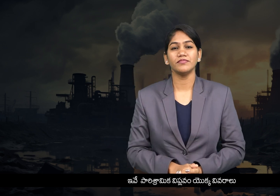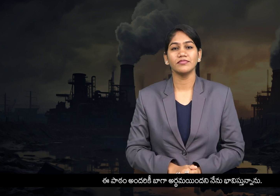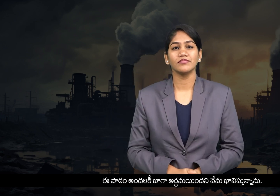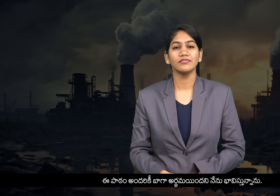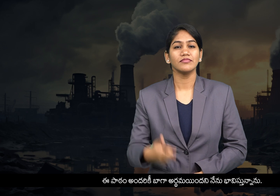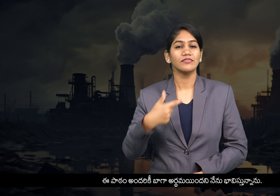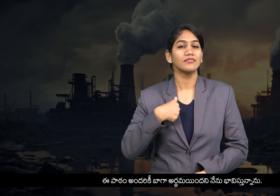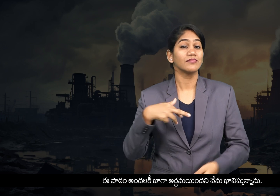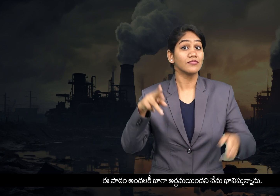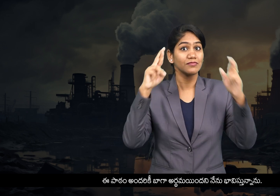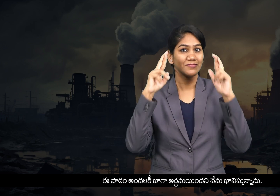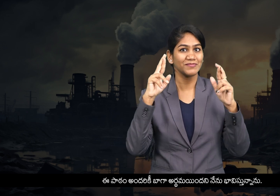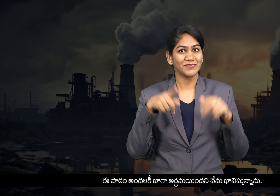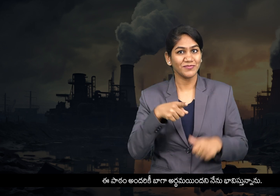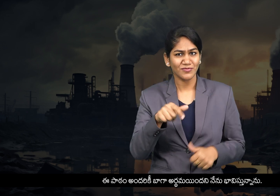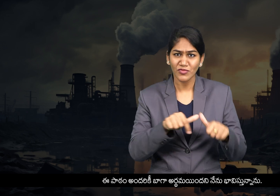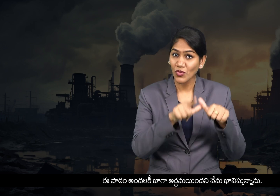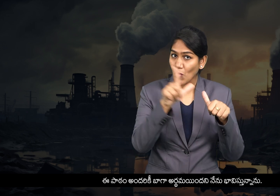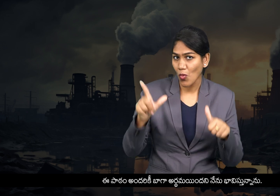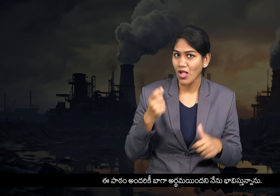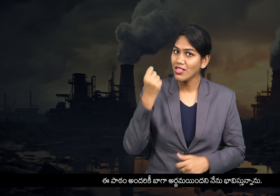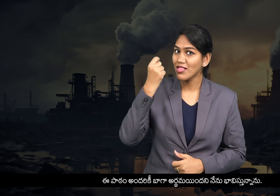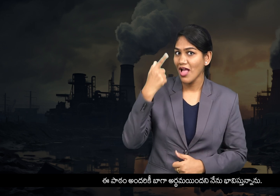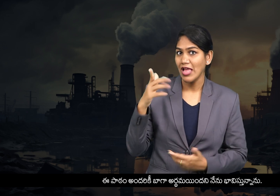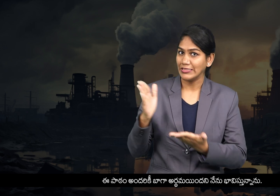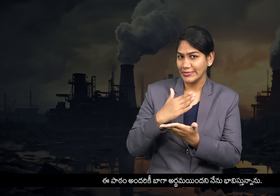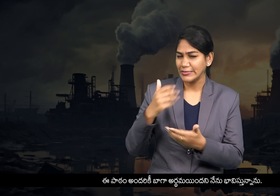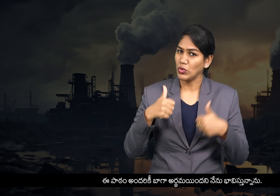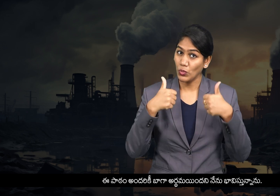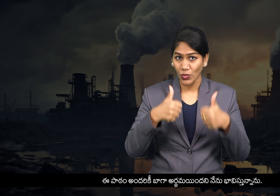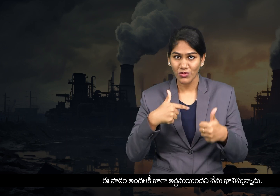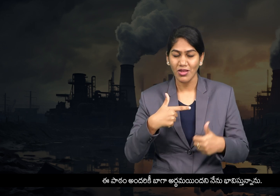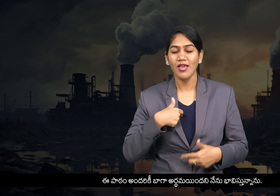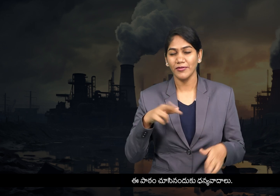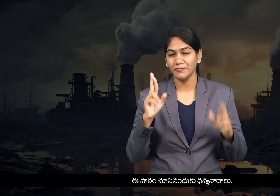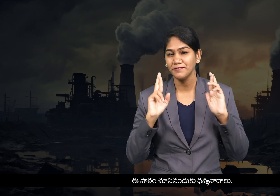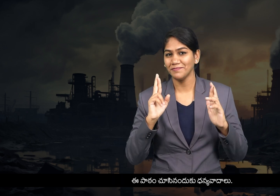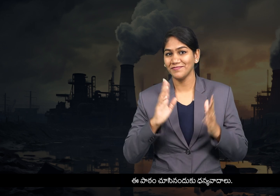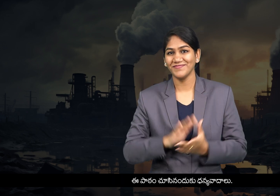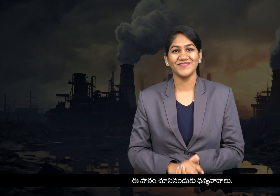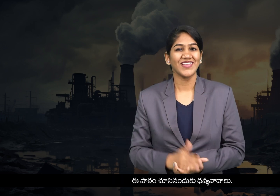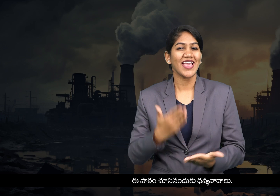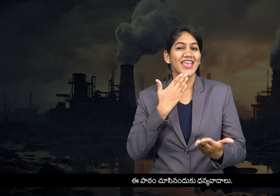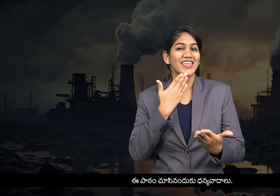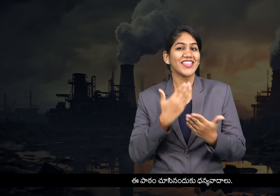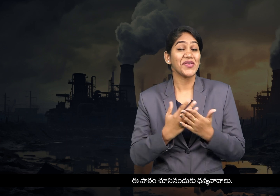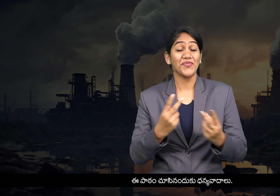ఈ పాఠం అందరికీ బాగా అర్థమైందని నేను భావిస్తున్నాను. ఈ పాఠం చూసినందుకు